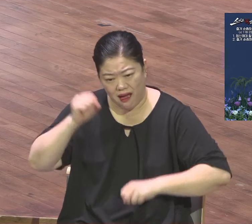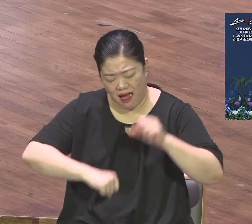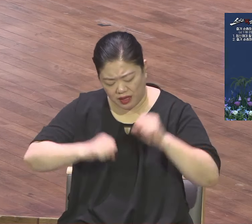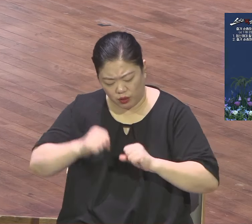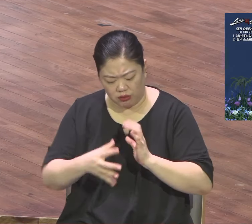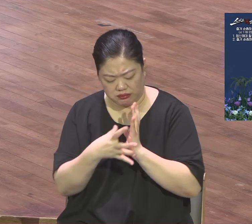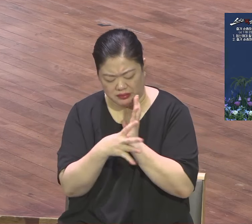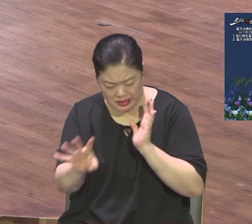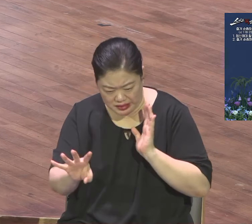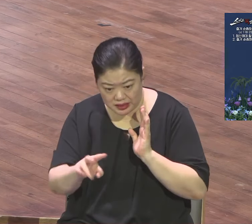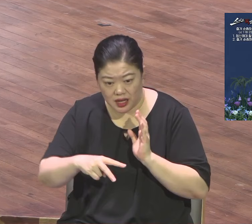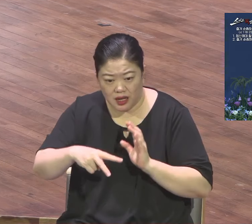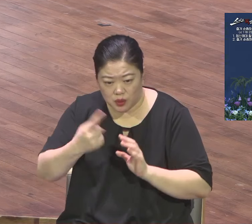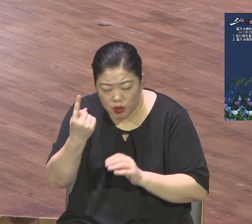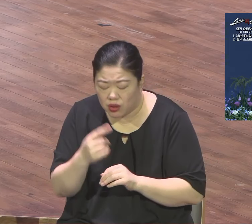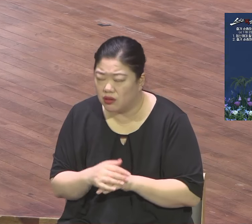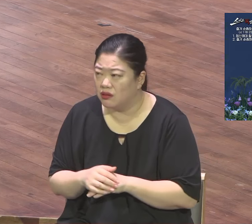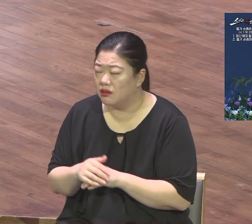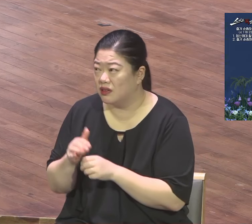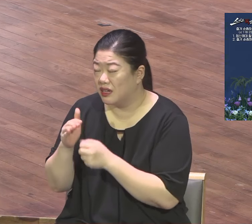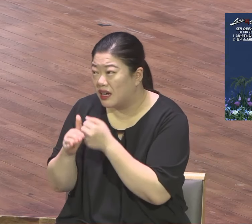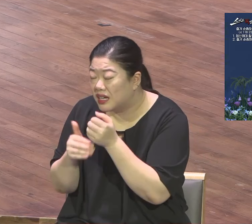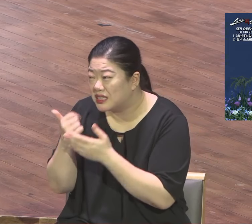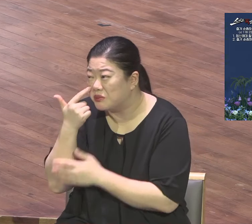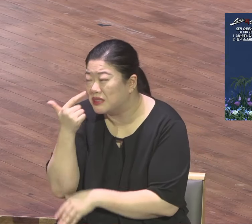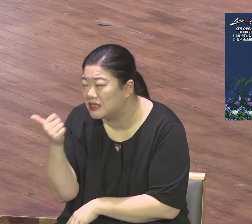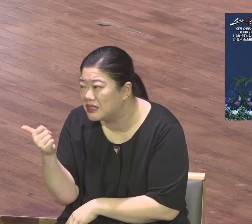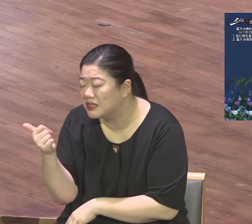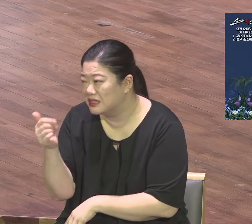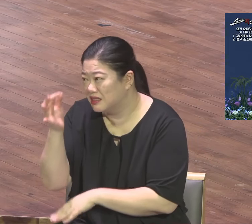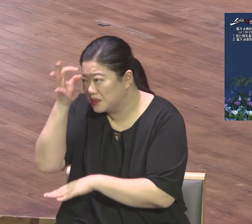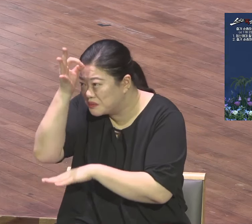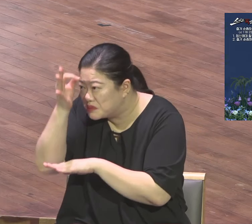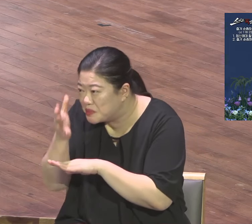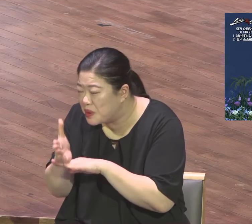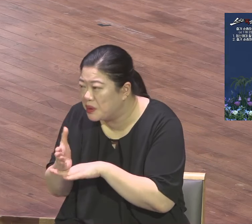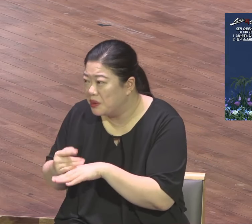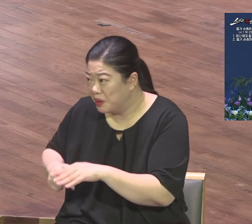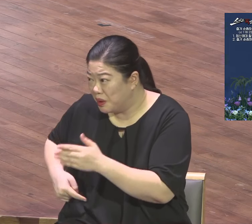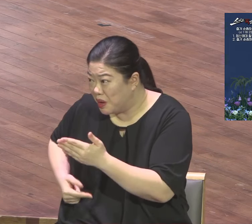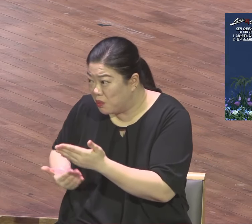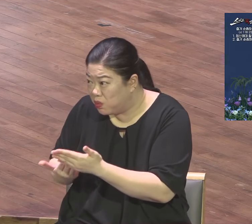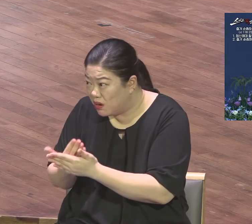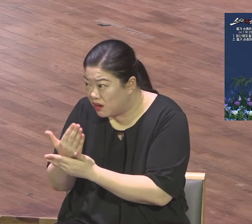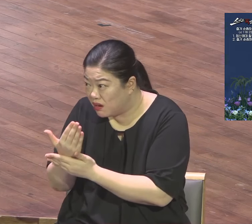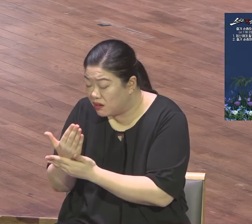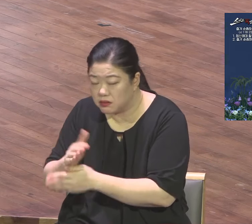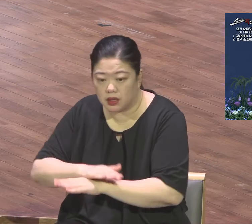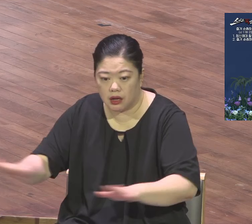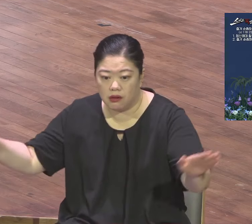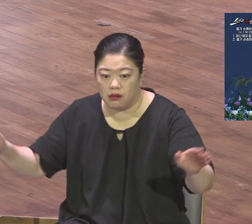회개하는 자에게 아버지 하나님, 하나님이 아버지잖아요. 회개하는 자에게